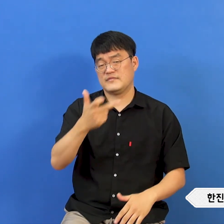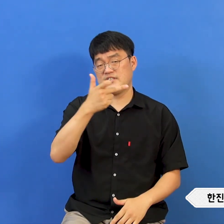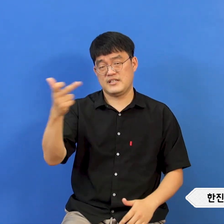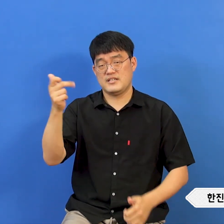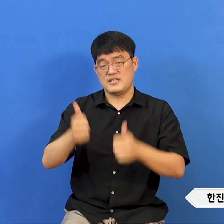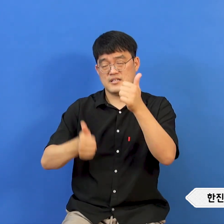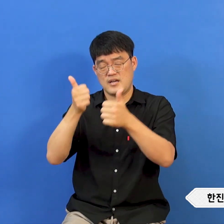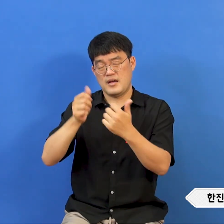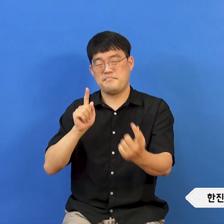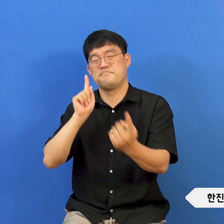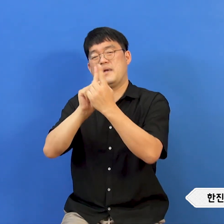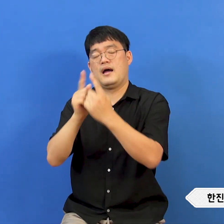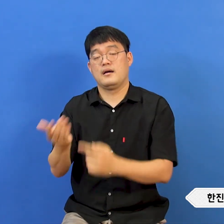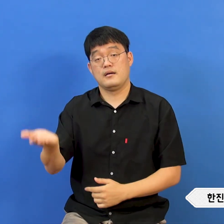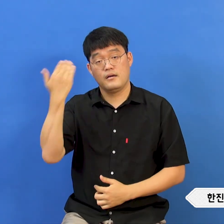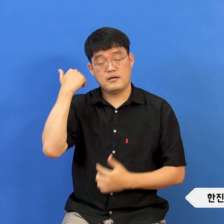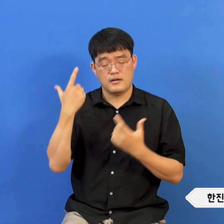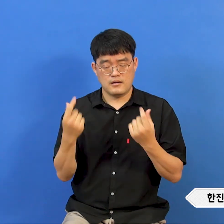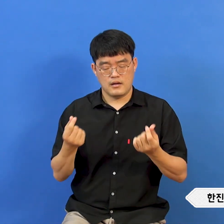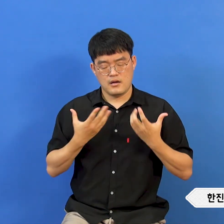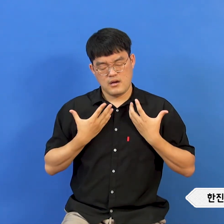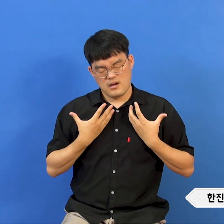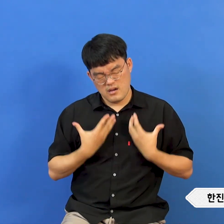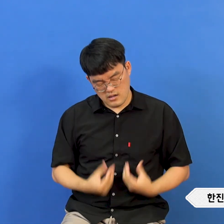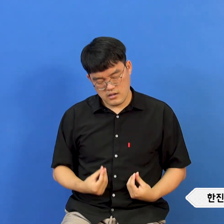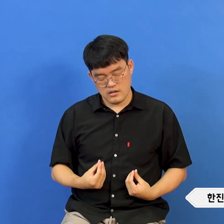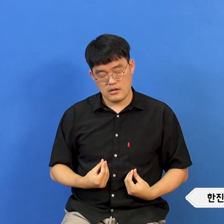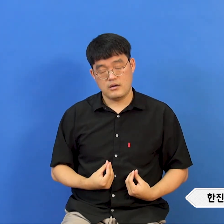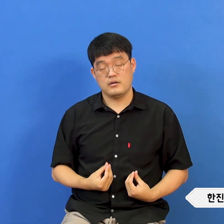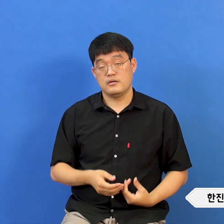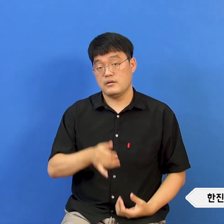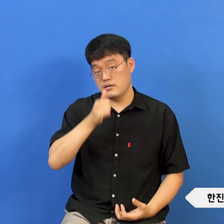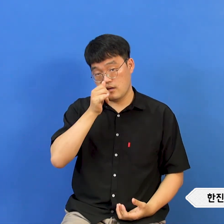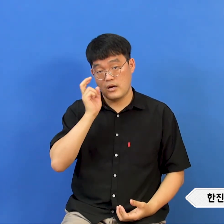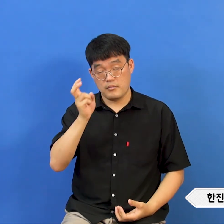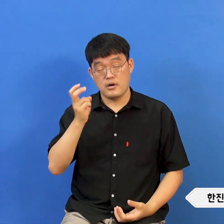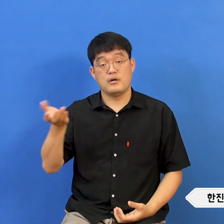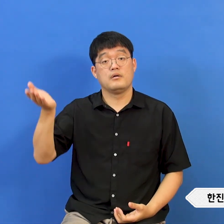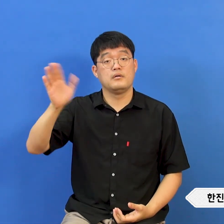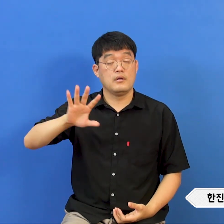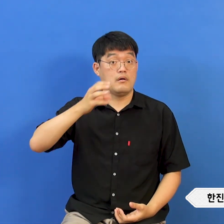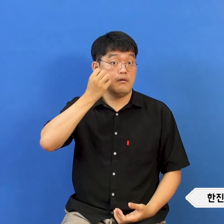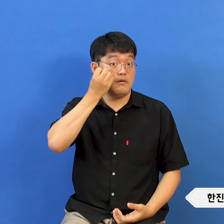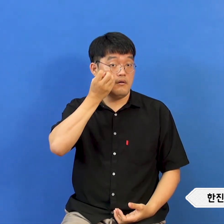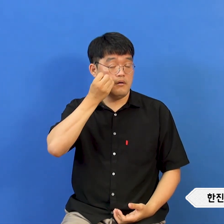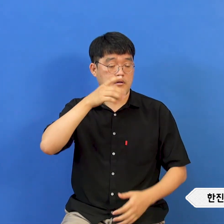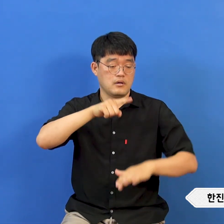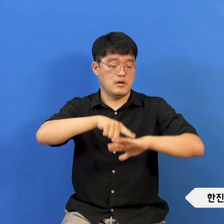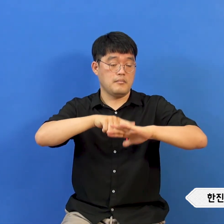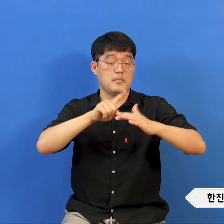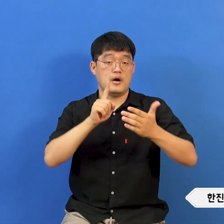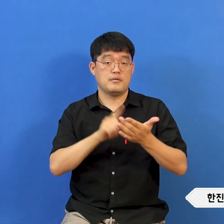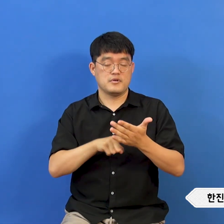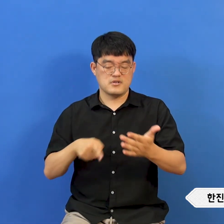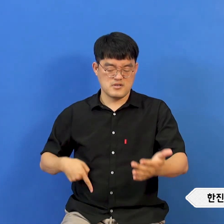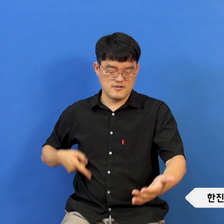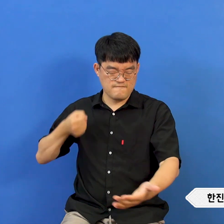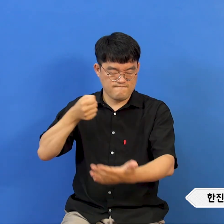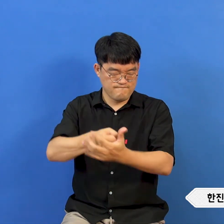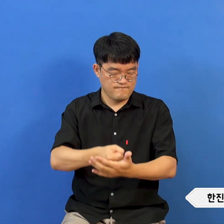같으면 낙심하고 좌절하고 막 야단했을 겁니다. 그런데 이상하게 마음이